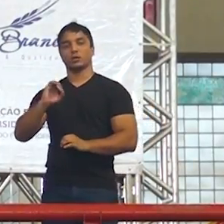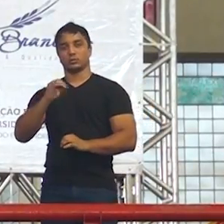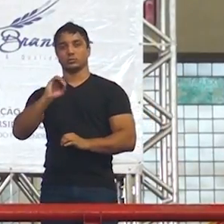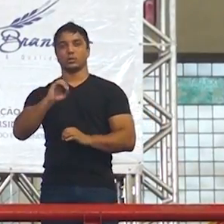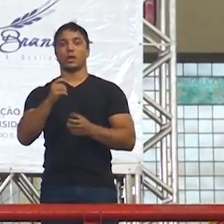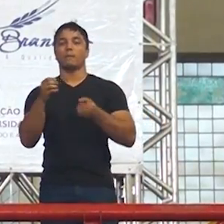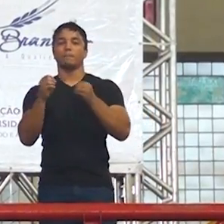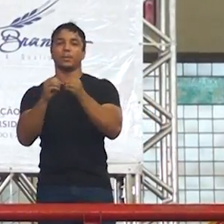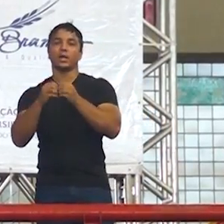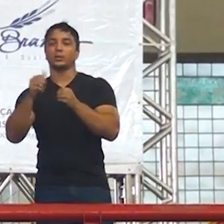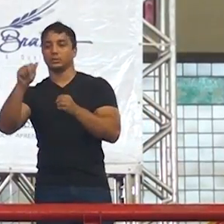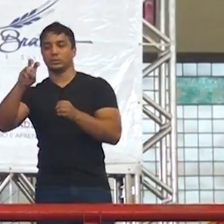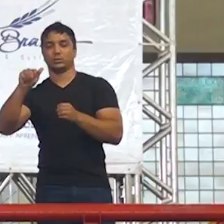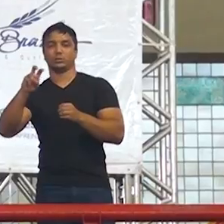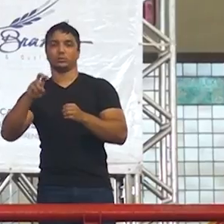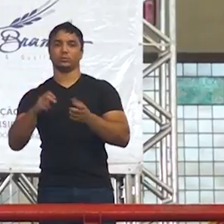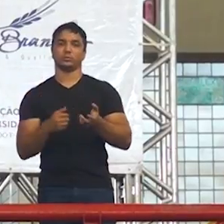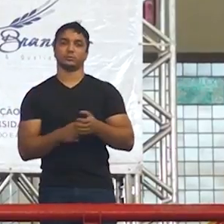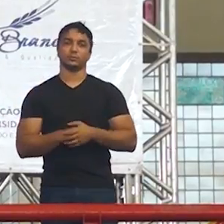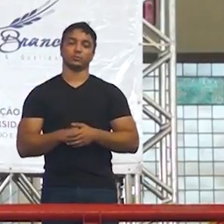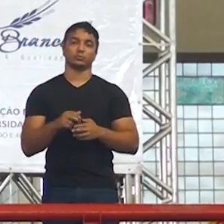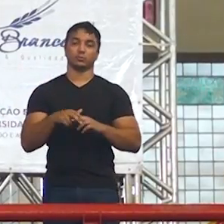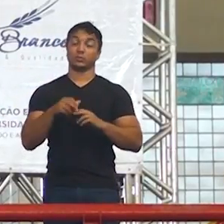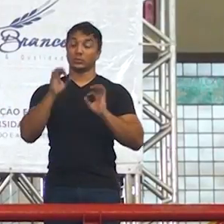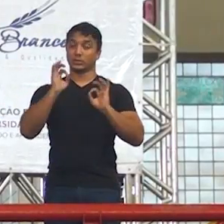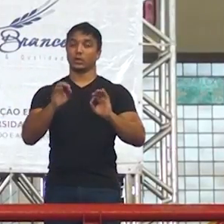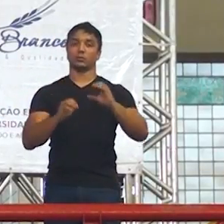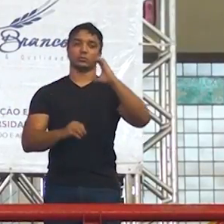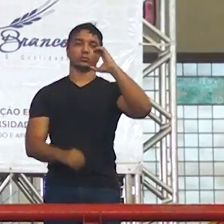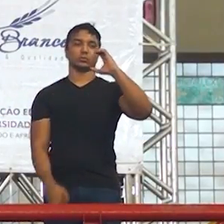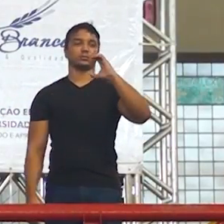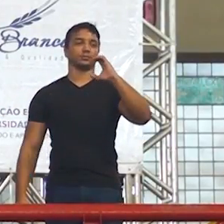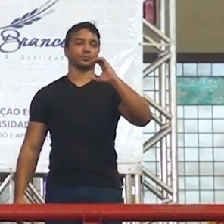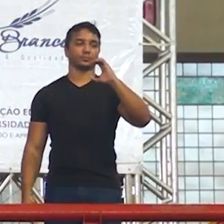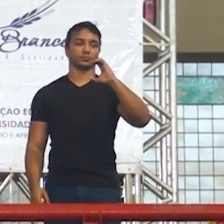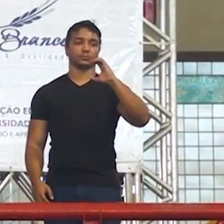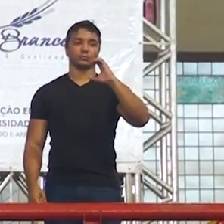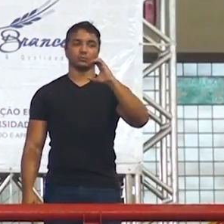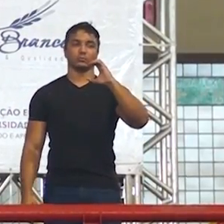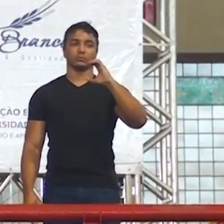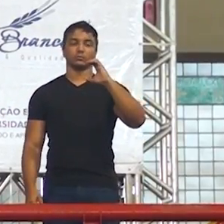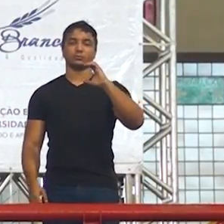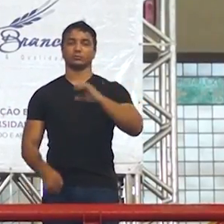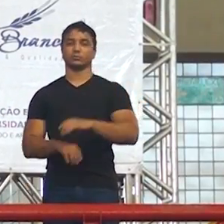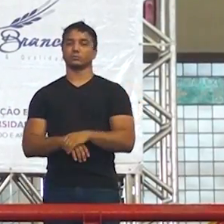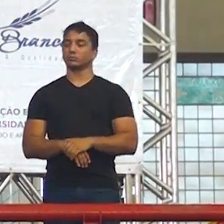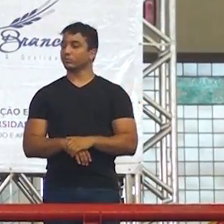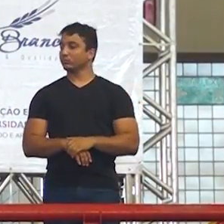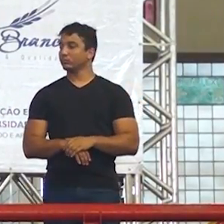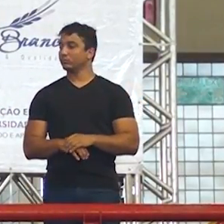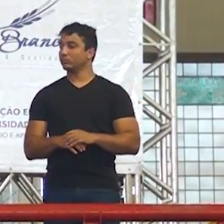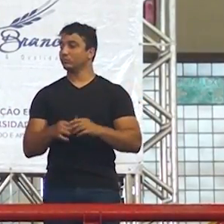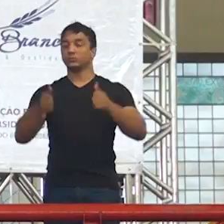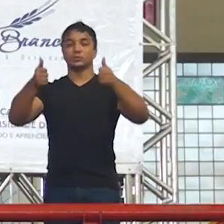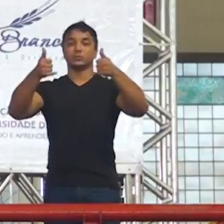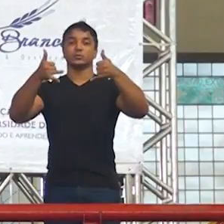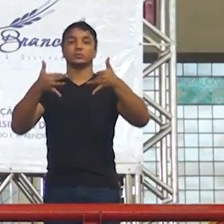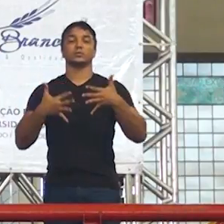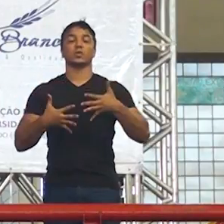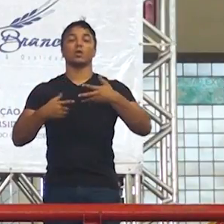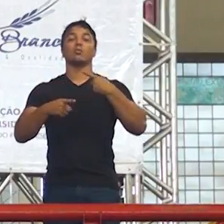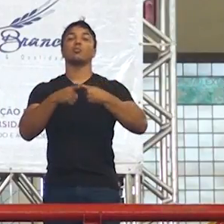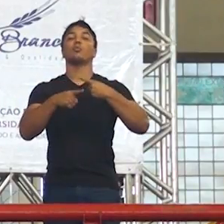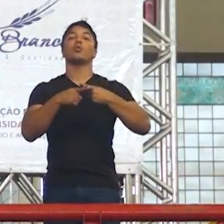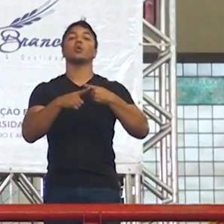era próximo do de 5, de 15. Então, marca o item C. Vamos lá. Me expliquem aí, pode explicar. Por que